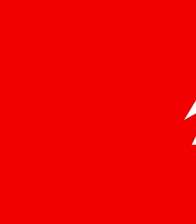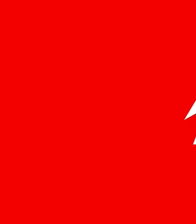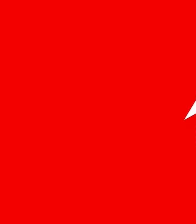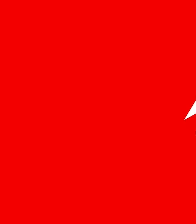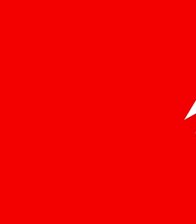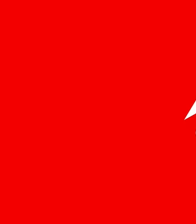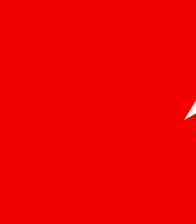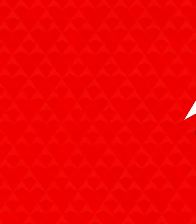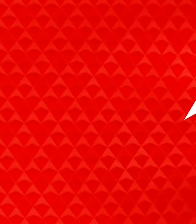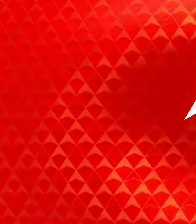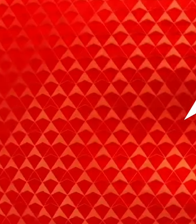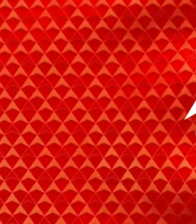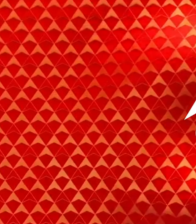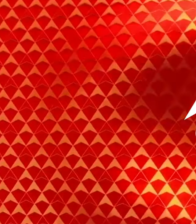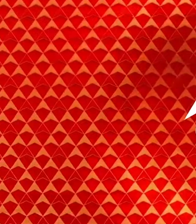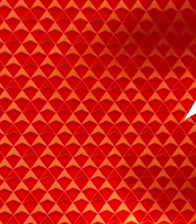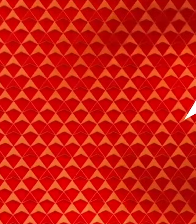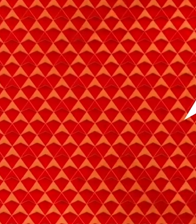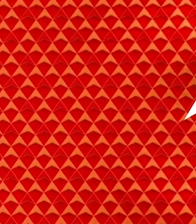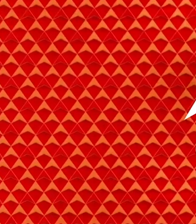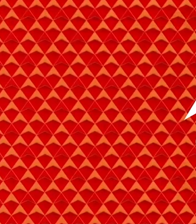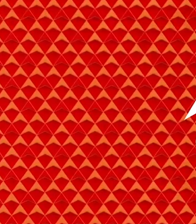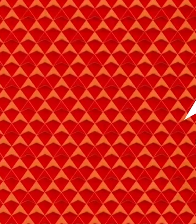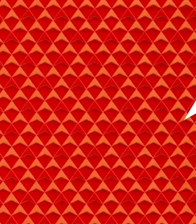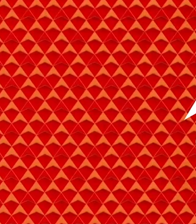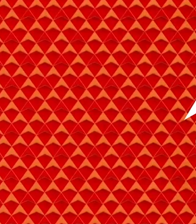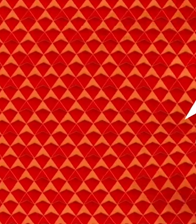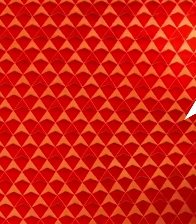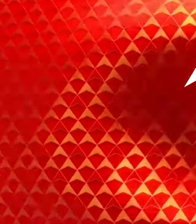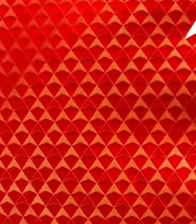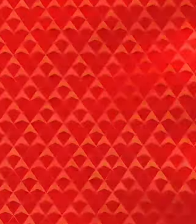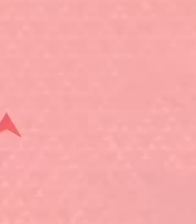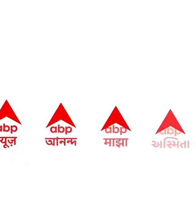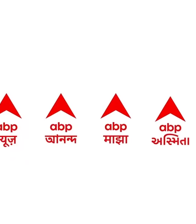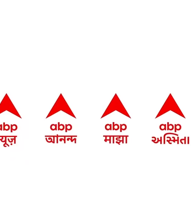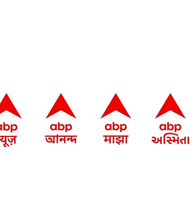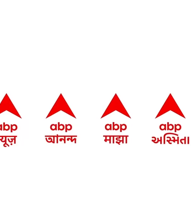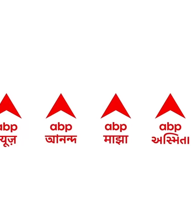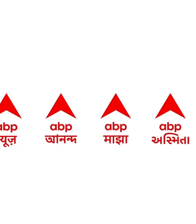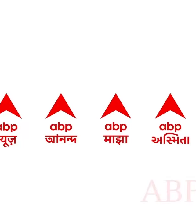एबीपी न्यूज़ आपको रखे आगे।